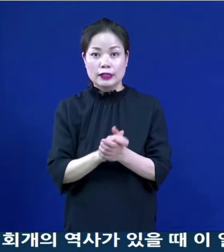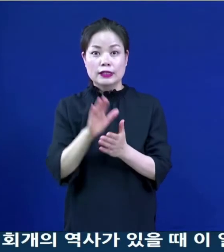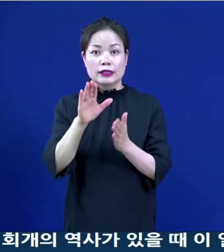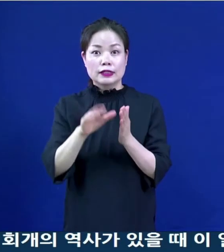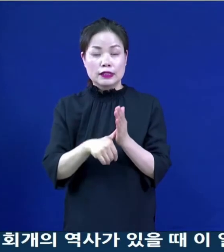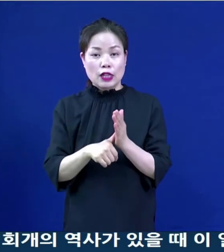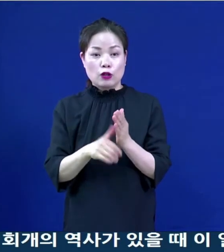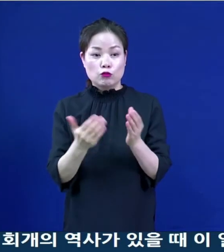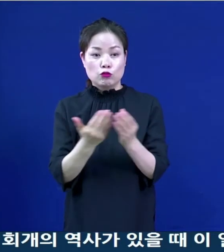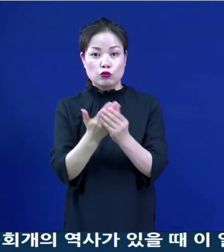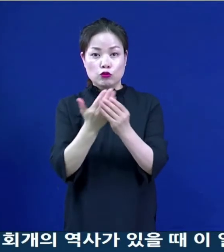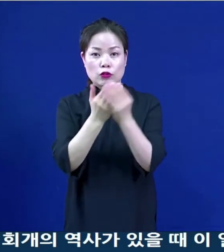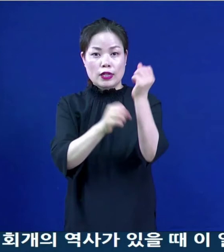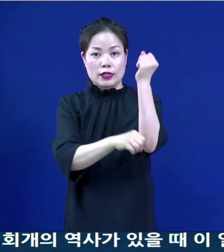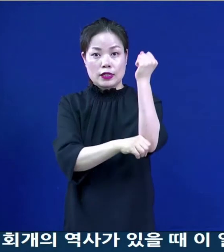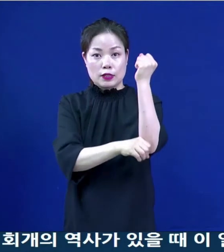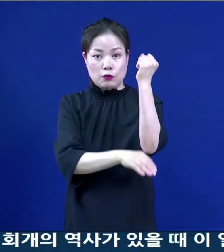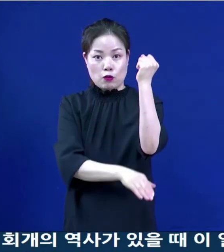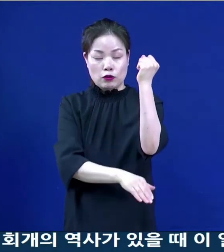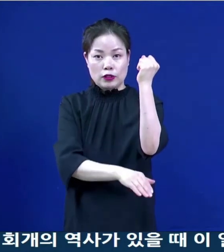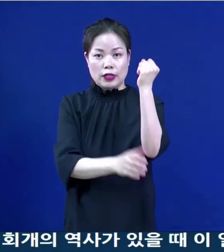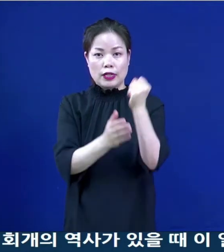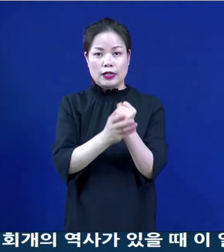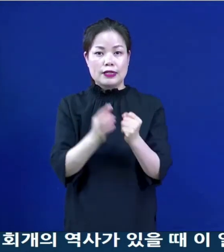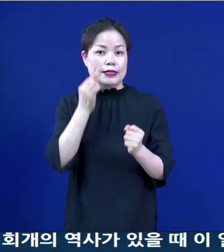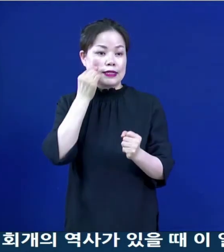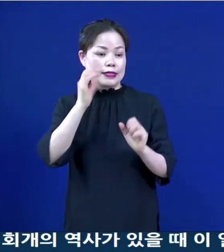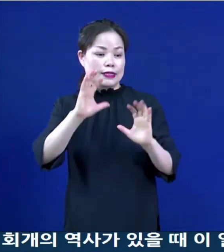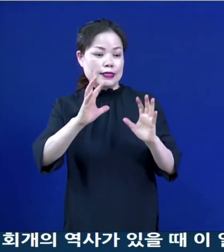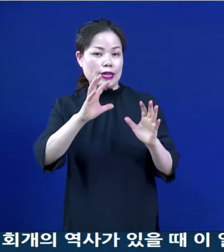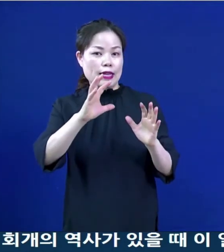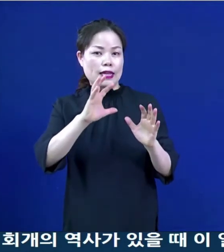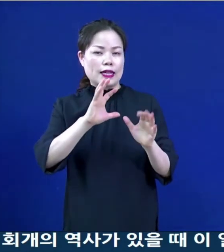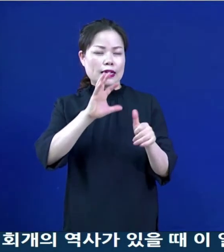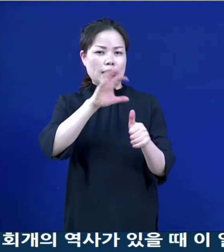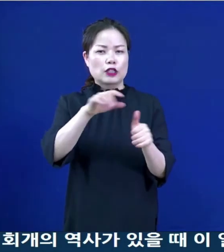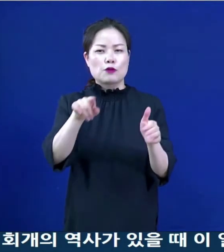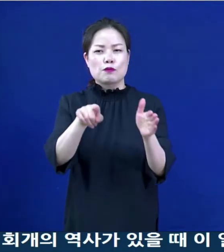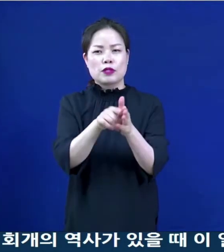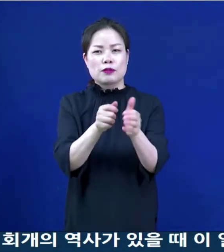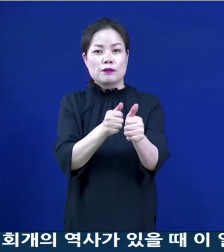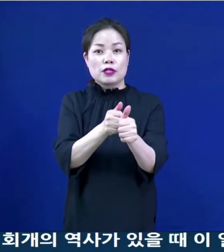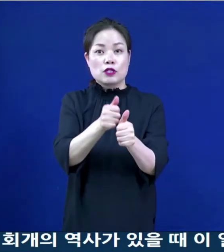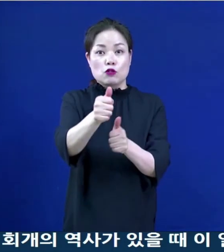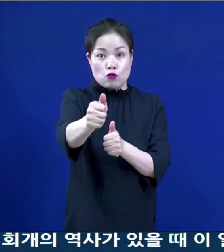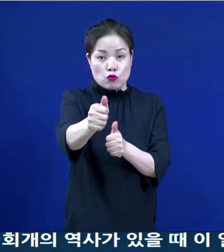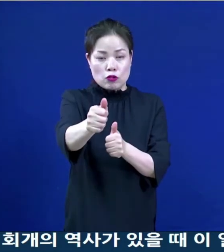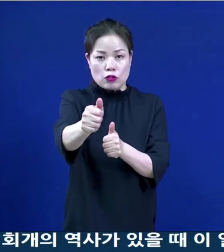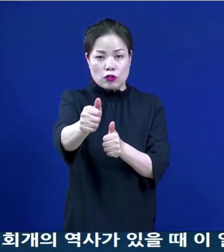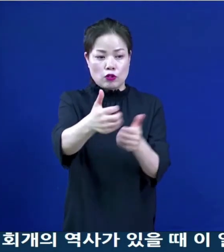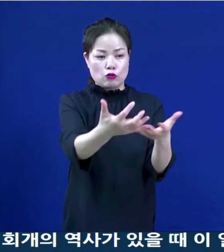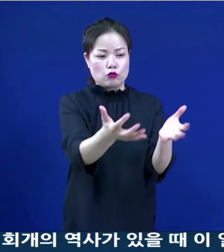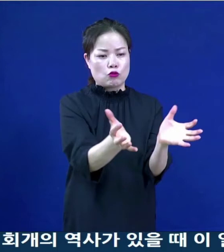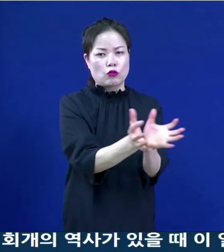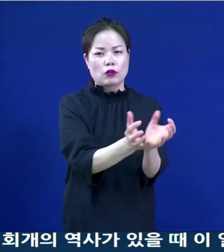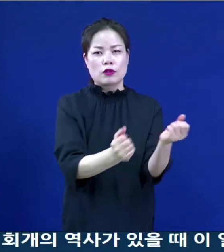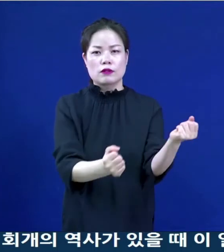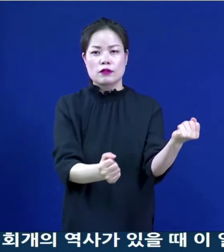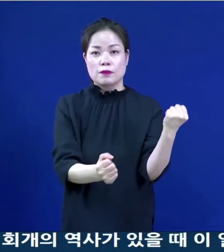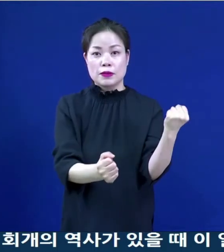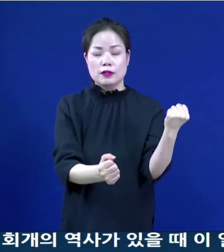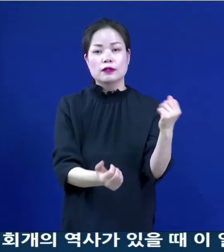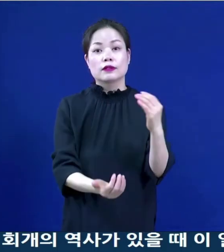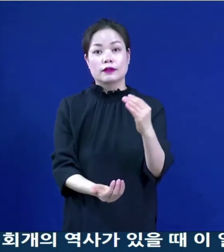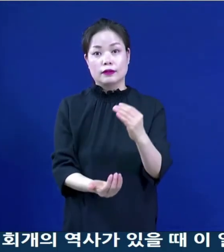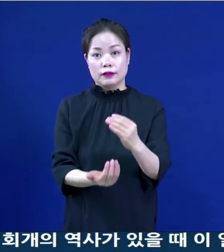그 부흥운동이 밑거름이 되어서 일제 강점기를 믿음으로 이길 수 있는 구루터기의 힘이 그때 생겼다,